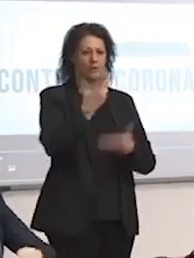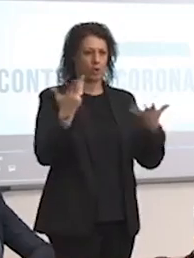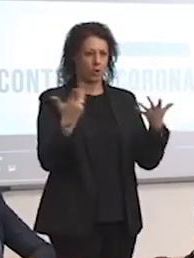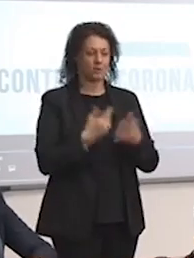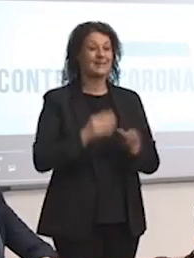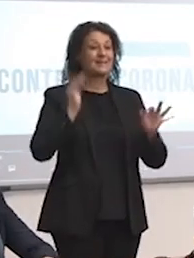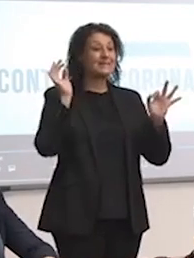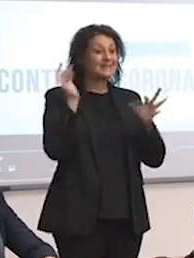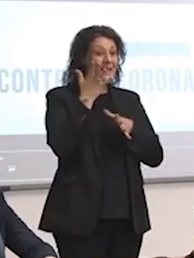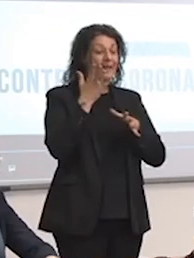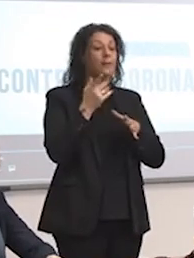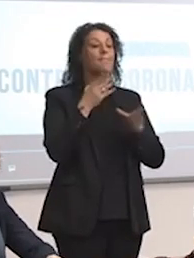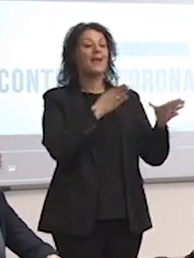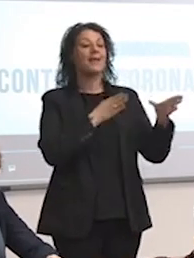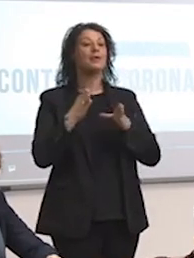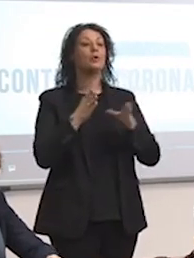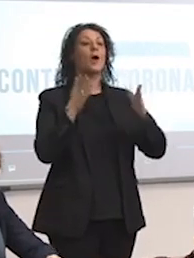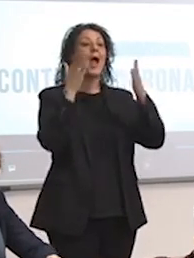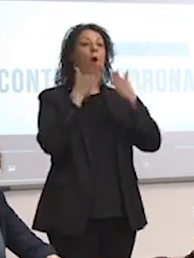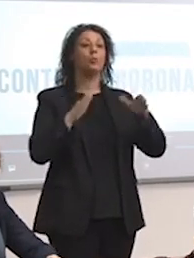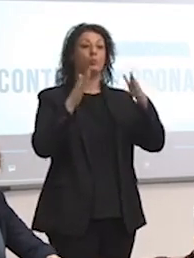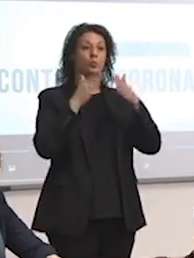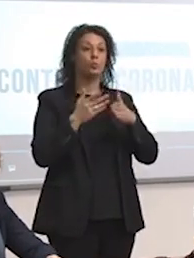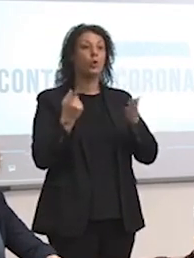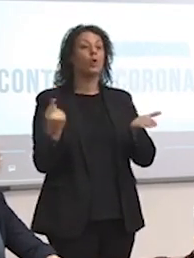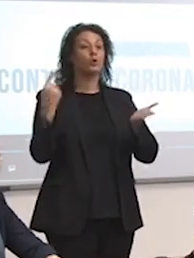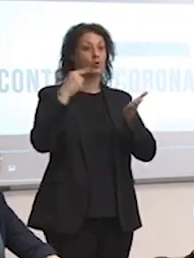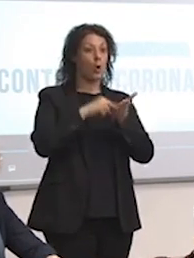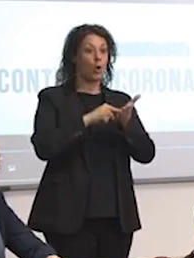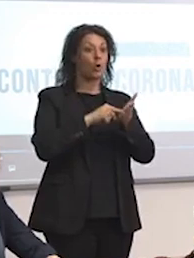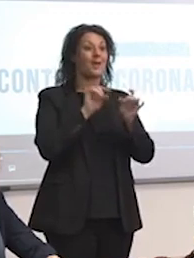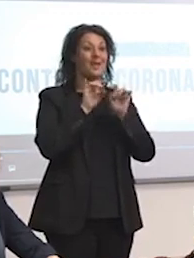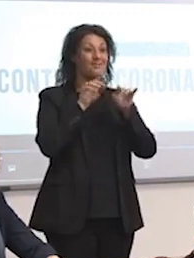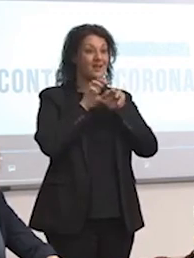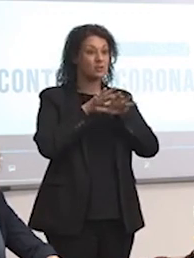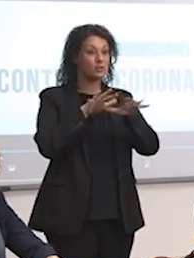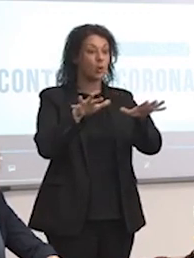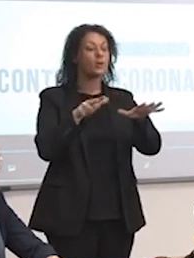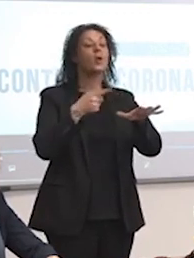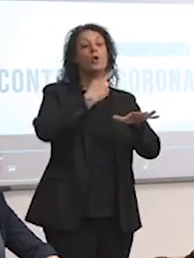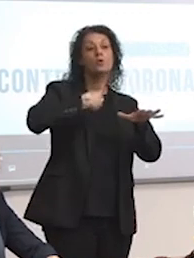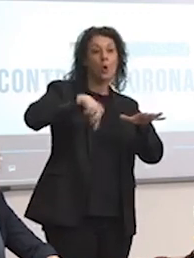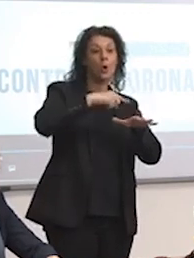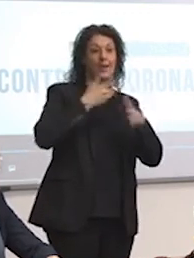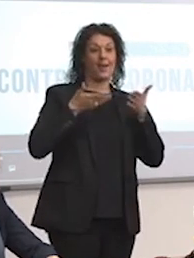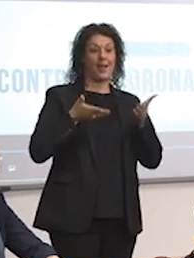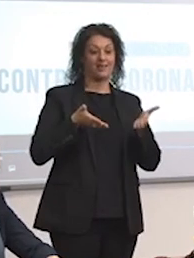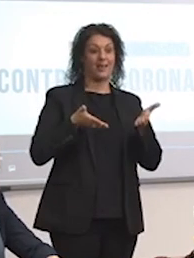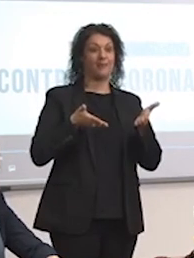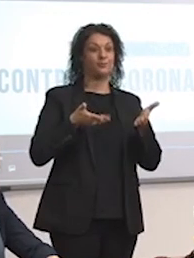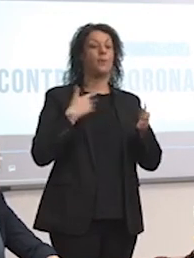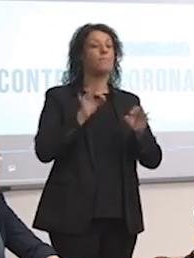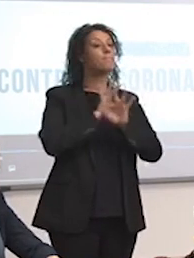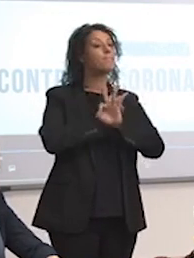Se ci fosse una reinfezione in autunno, saremmo nelle condizioni di censire i focolai, ve ne ha parlato anche la